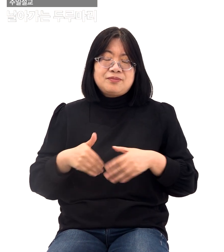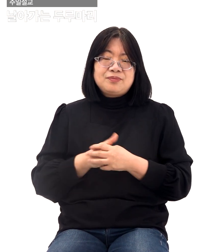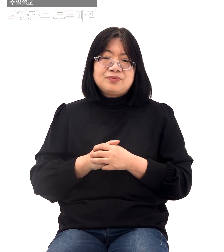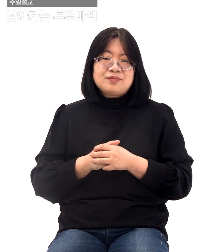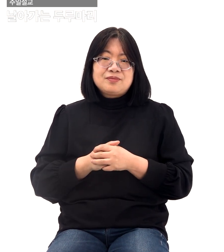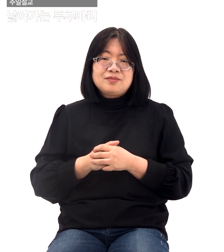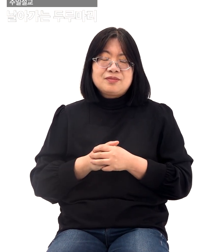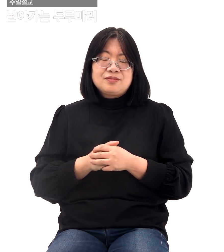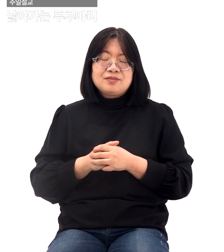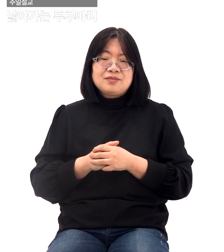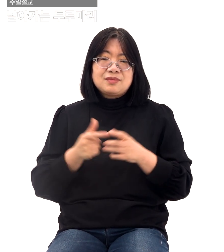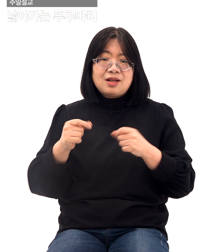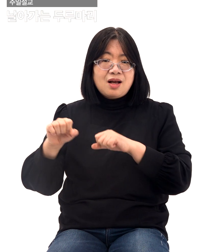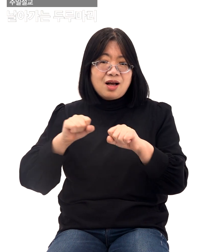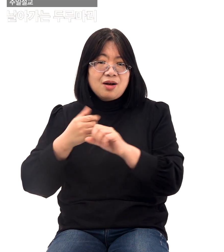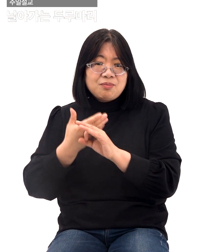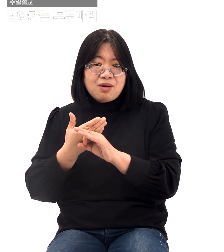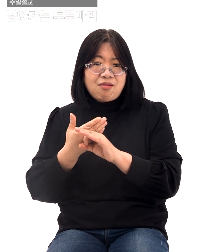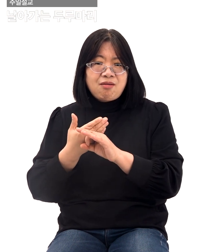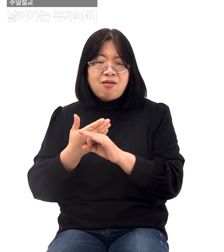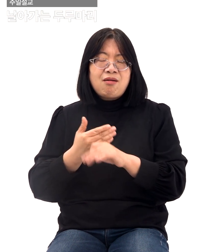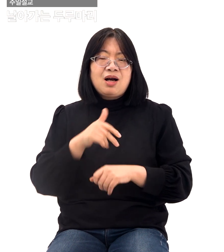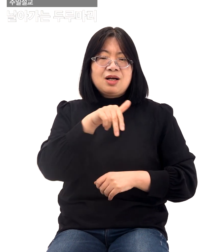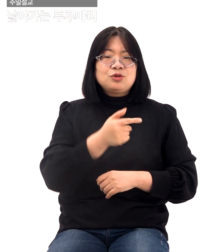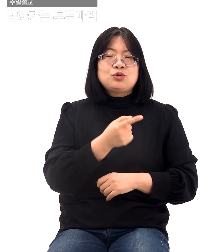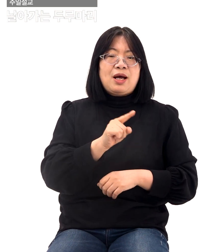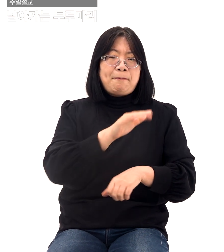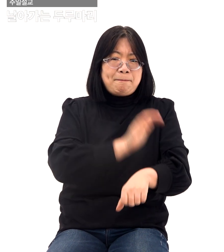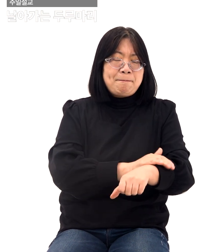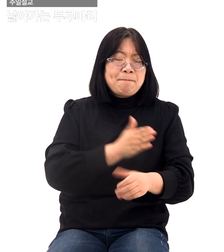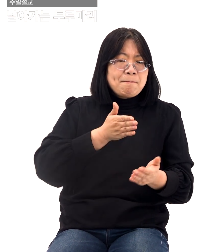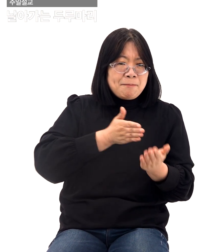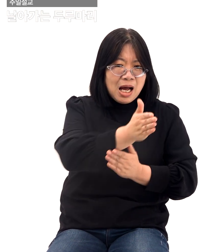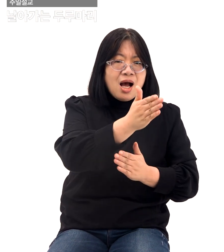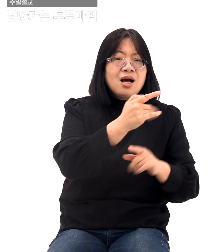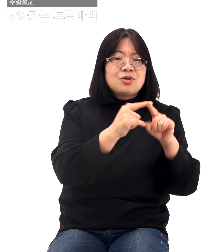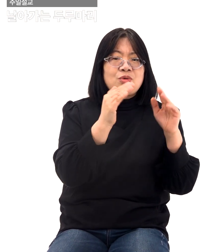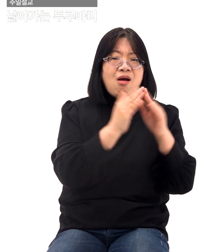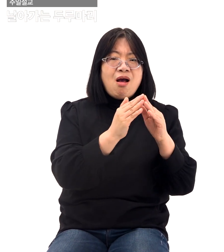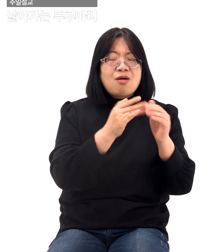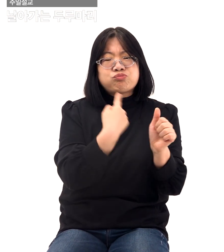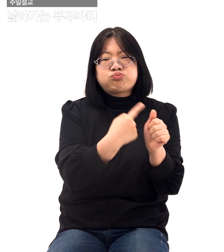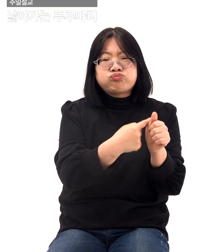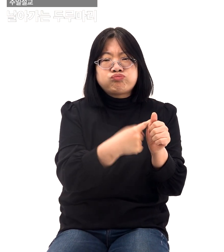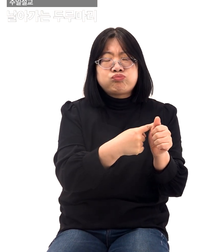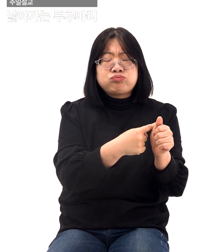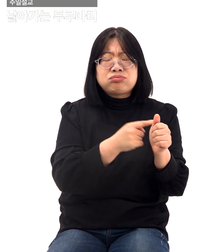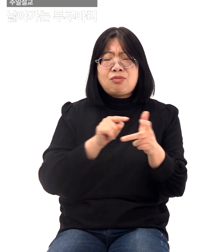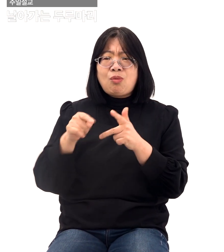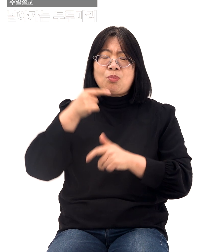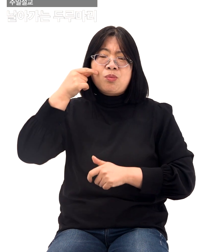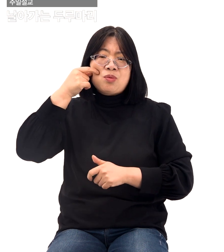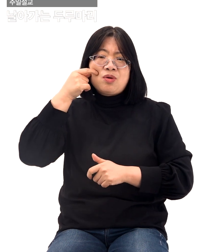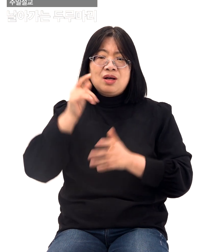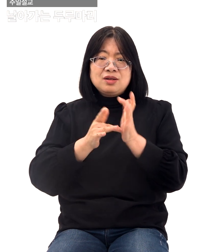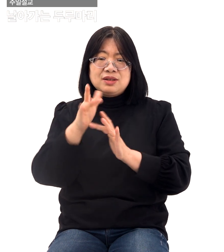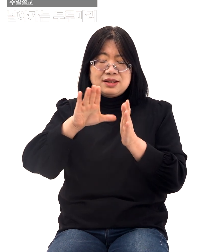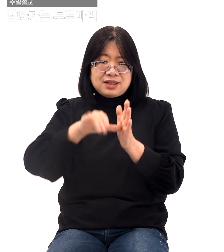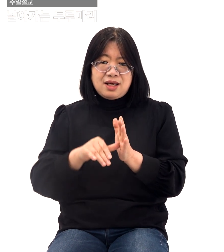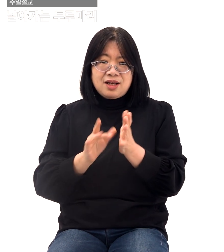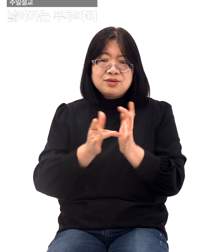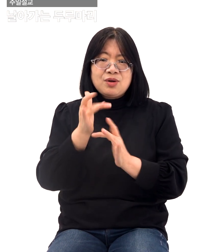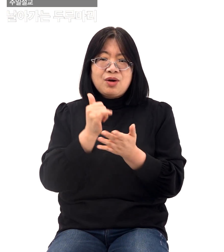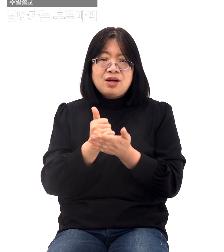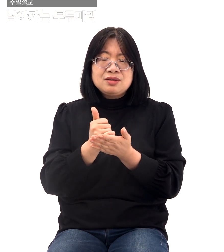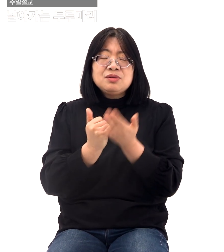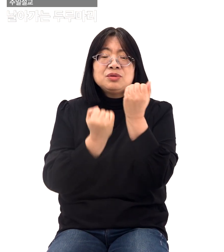근데 이런 거 하면 또 좌파교회라고 그러고 난 이해를 못 하겠어요. 그러면 예수님 시대의 예수님을